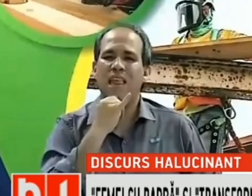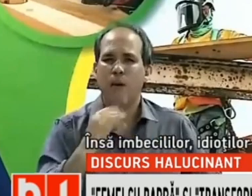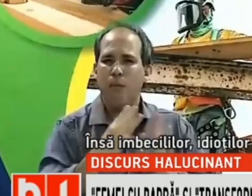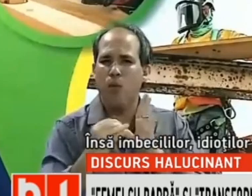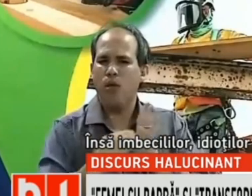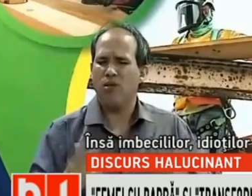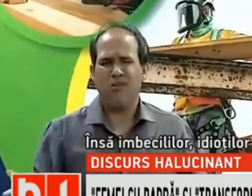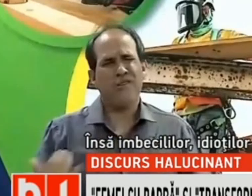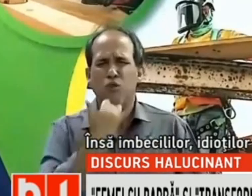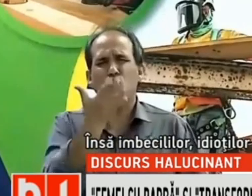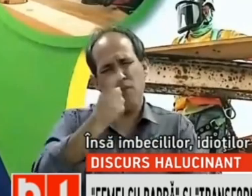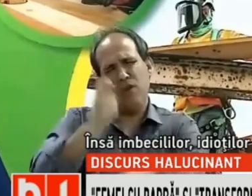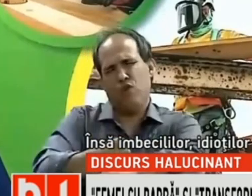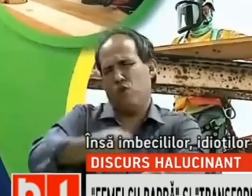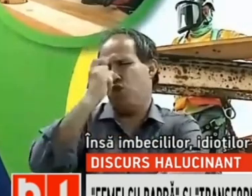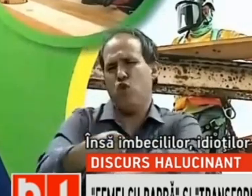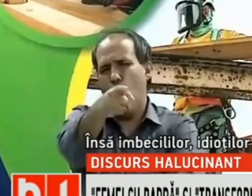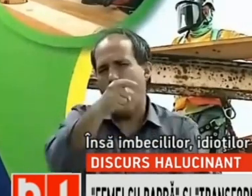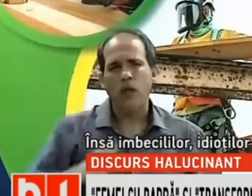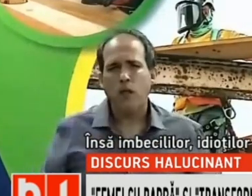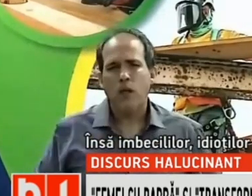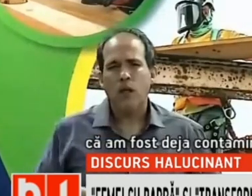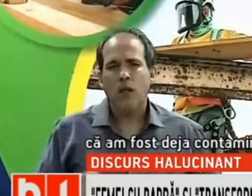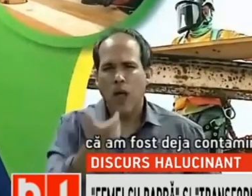o idioata de